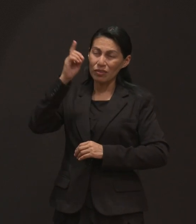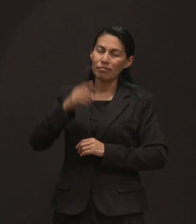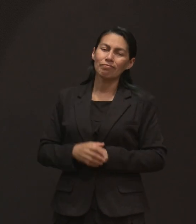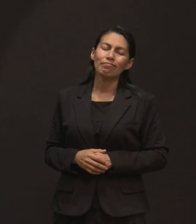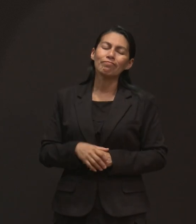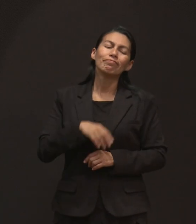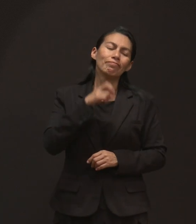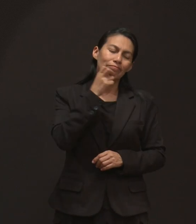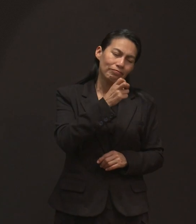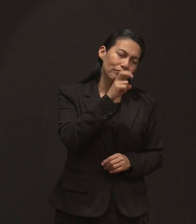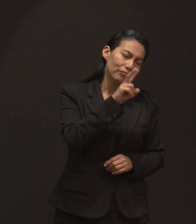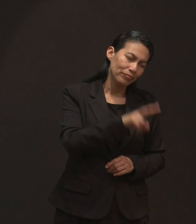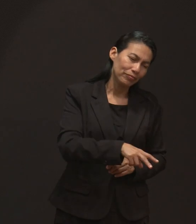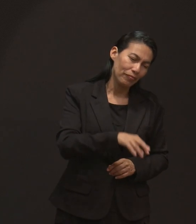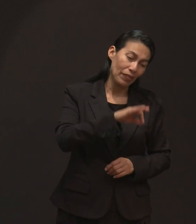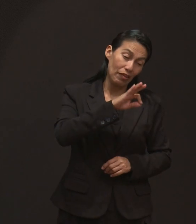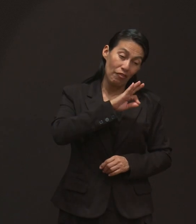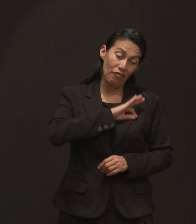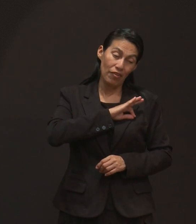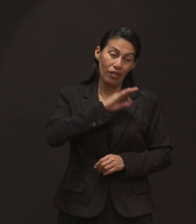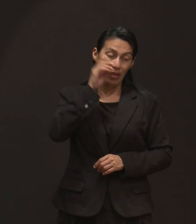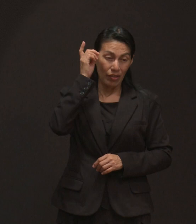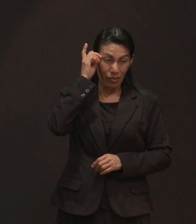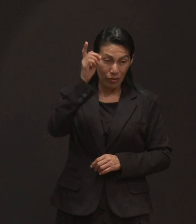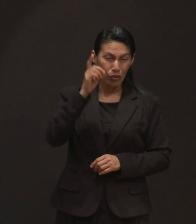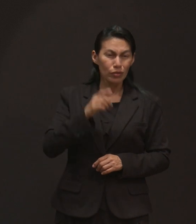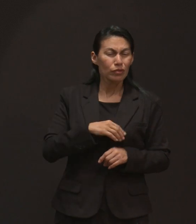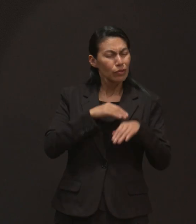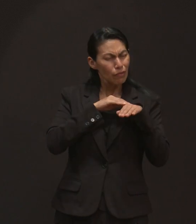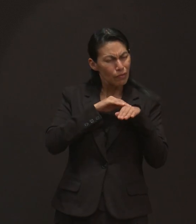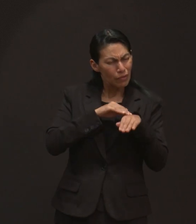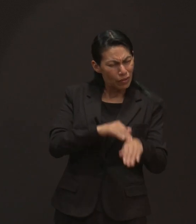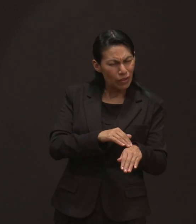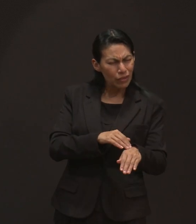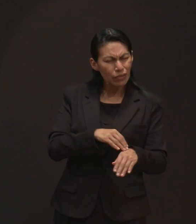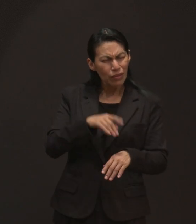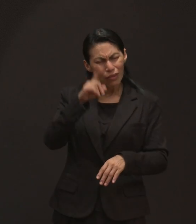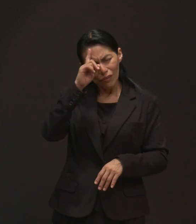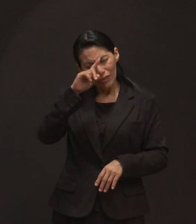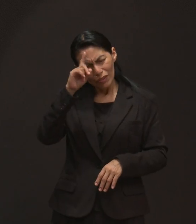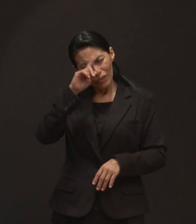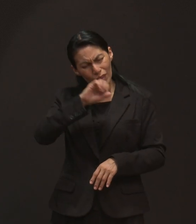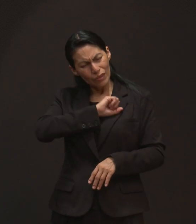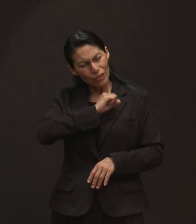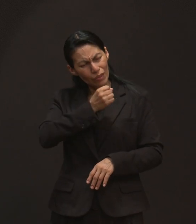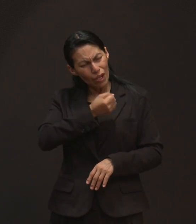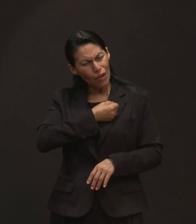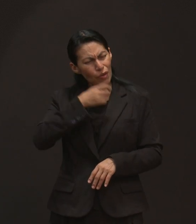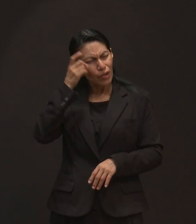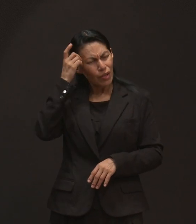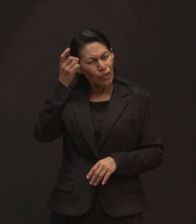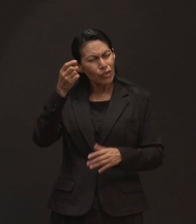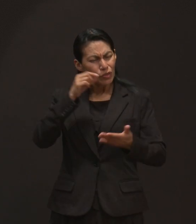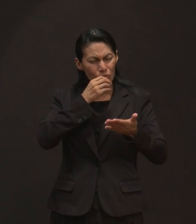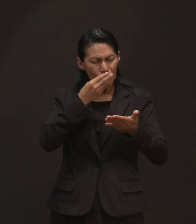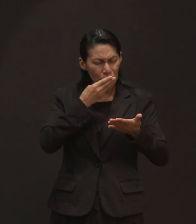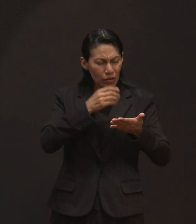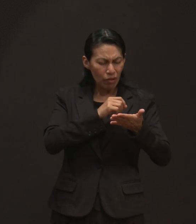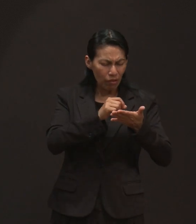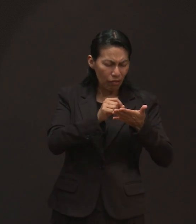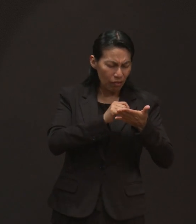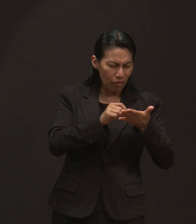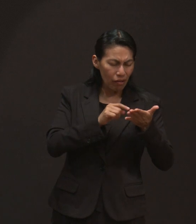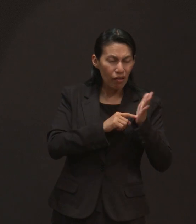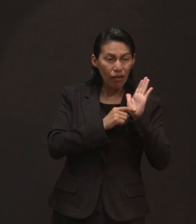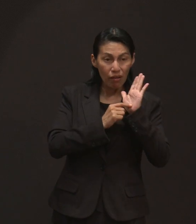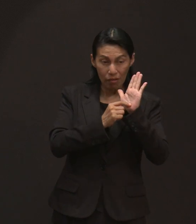que es exactamente que, teniendo esa fe de que obedece esas leyes que Dios mismo creó para bien de